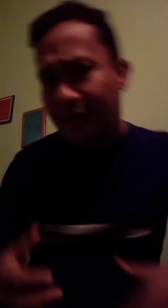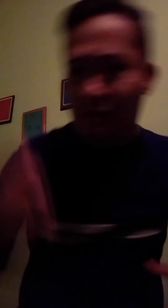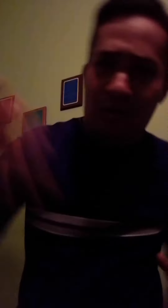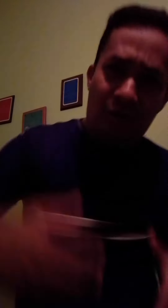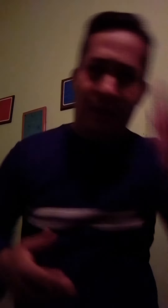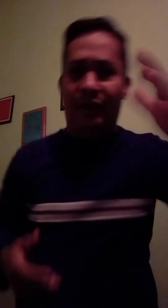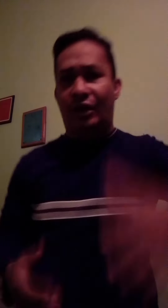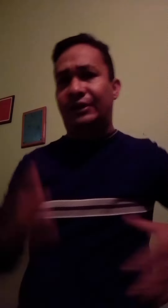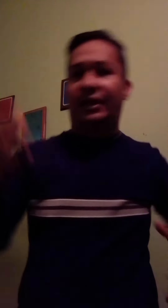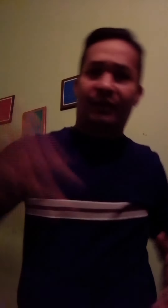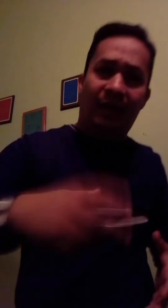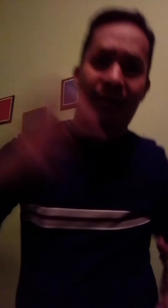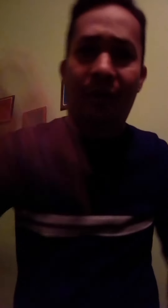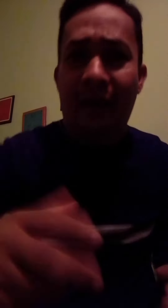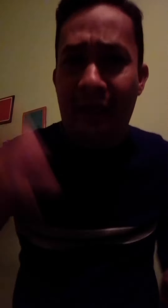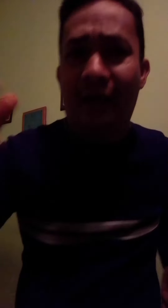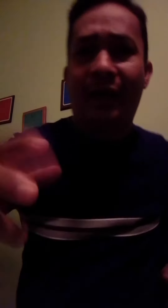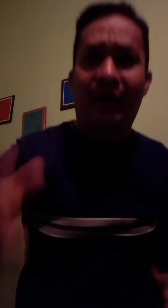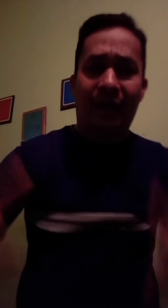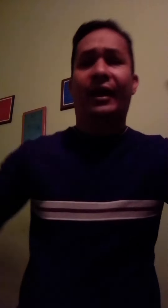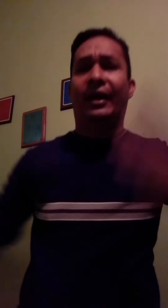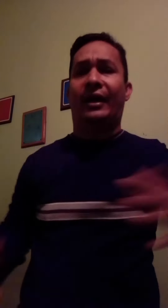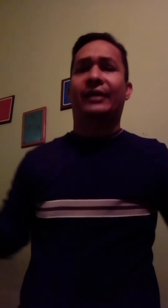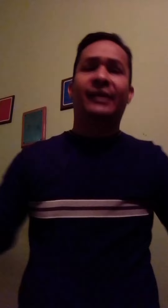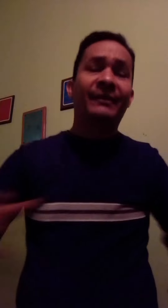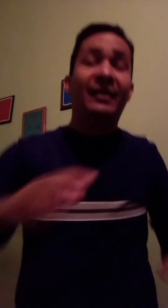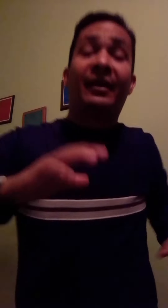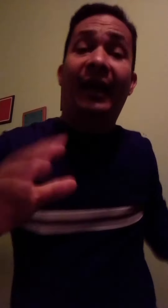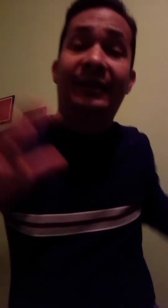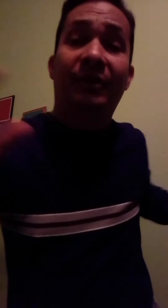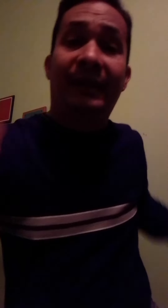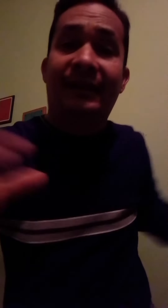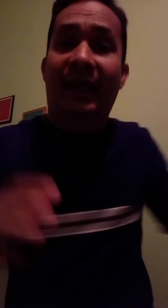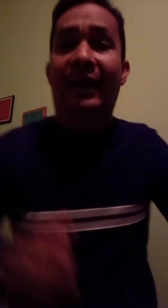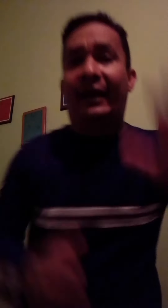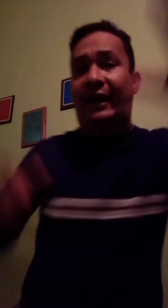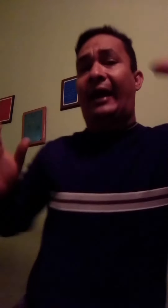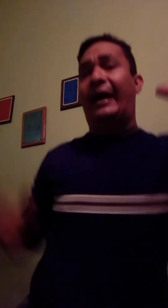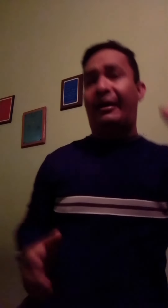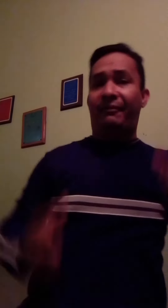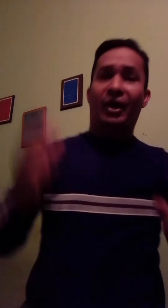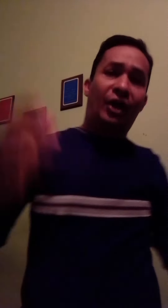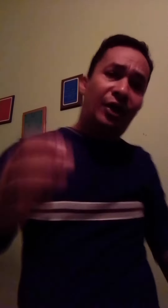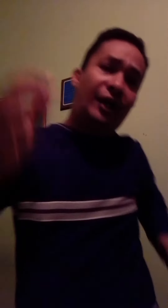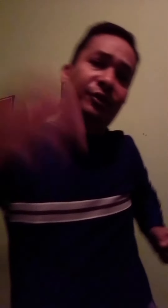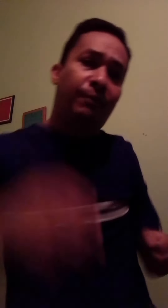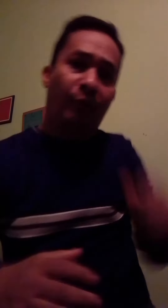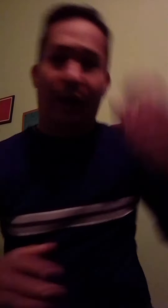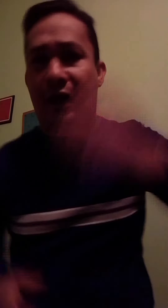reino de Dios eterno es. Cristo es el Rey que viene a su pueblo